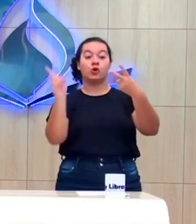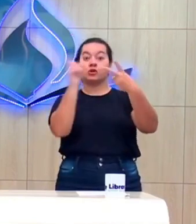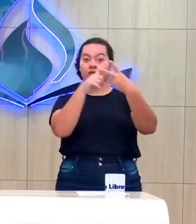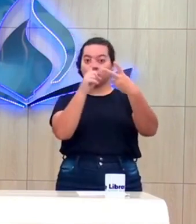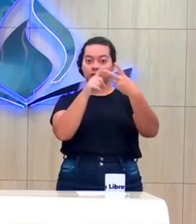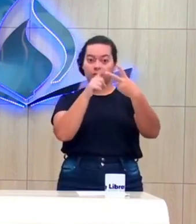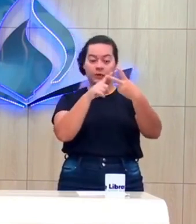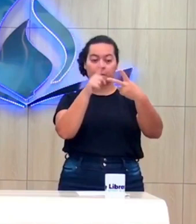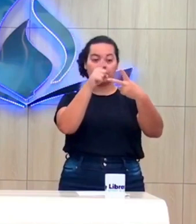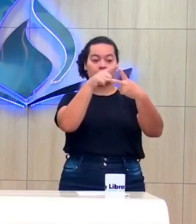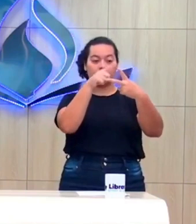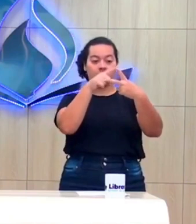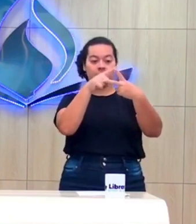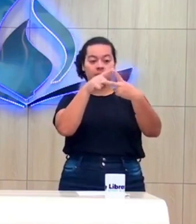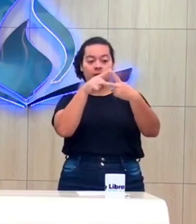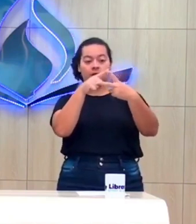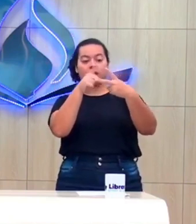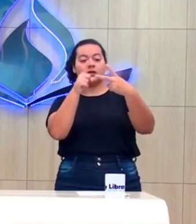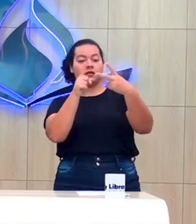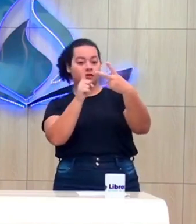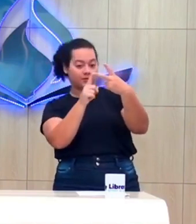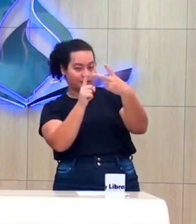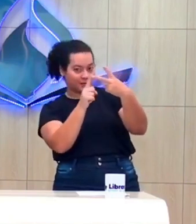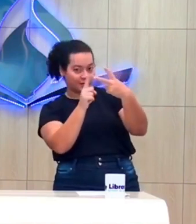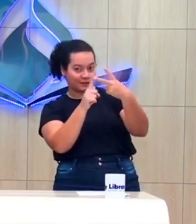surdo. E toda a